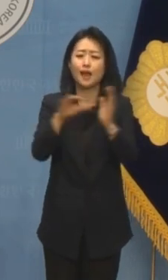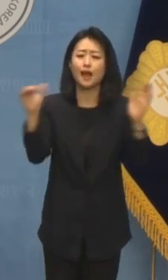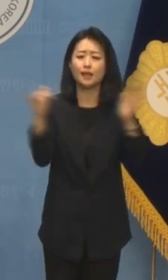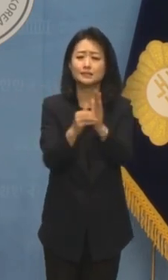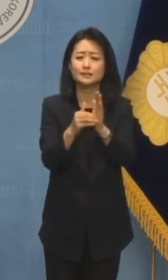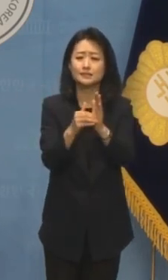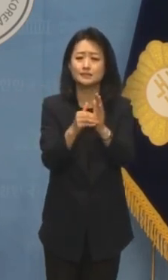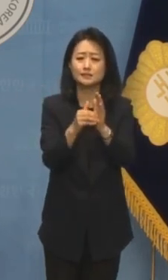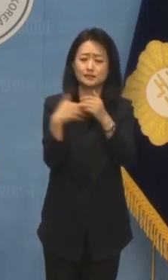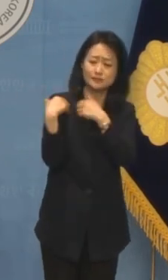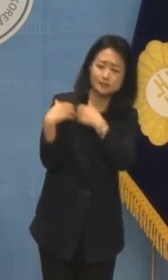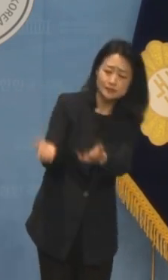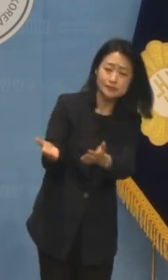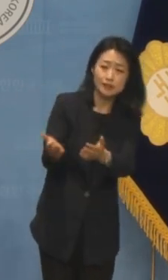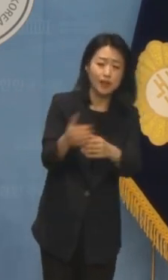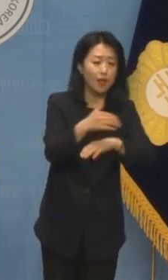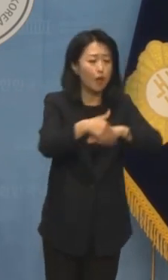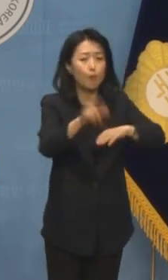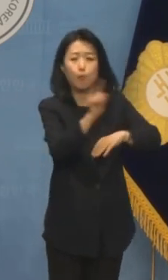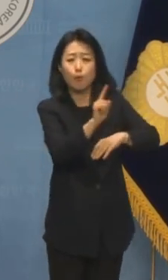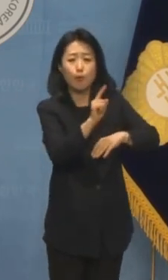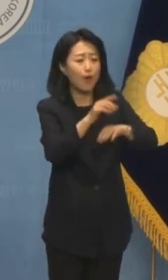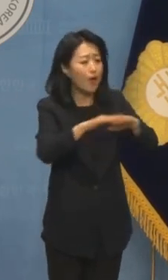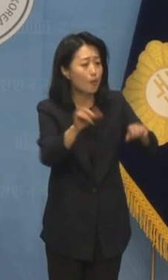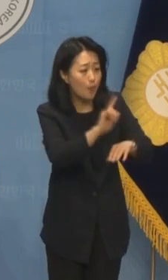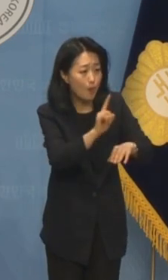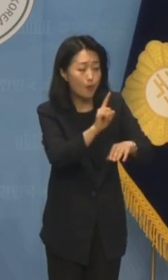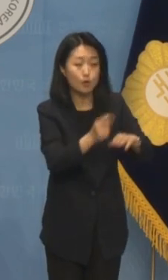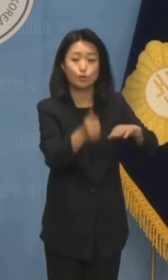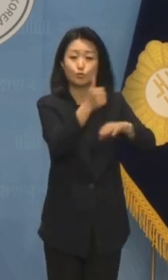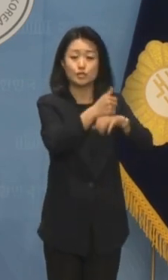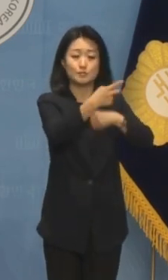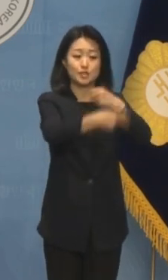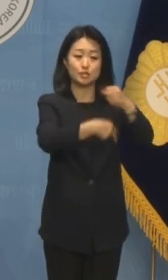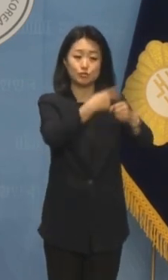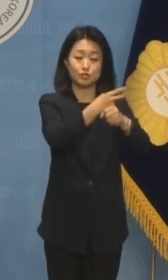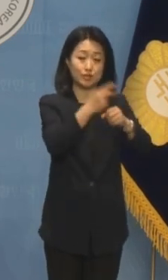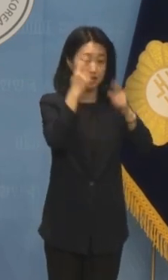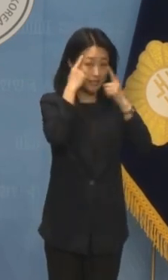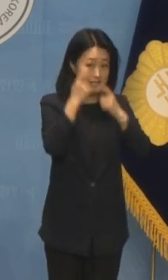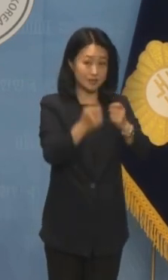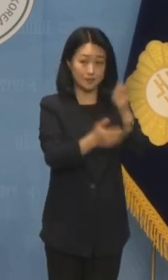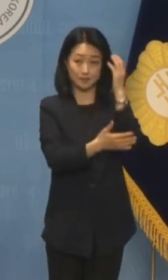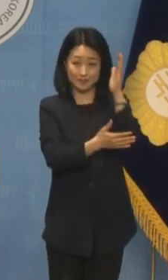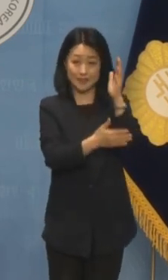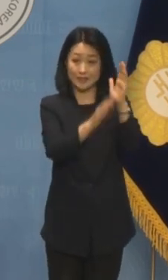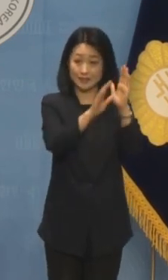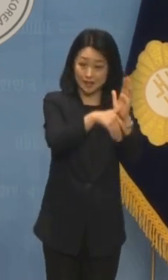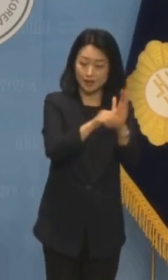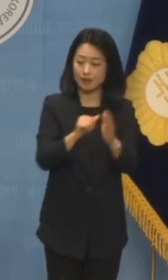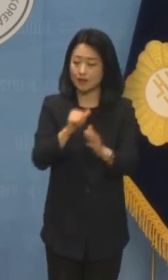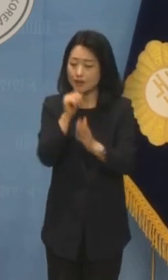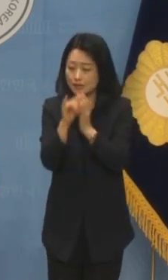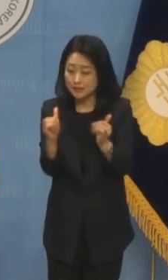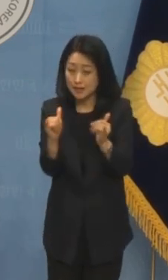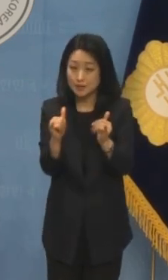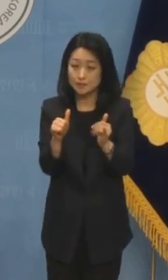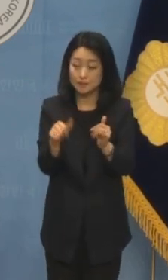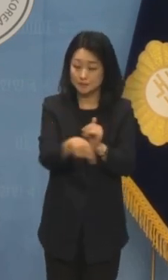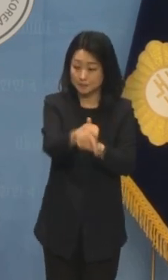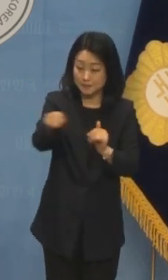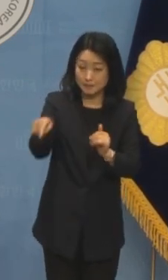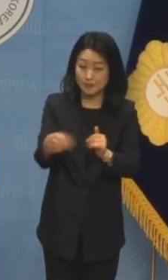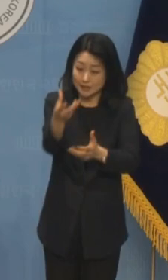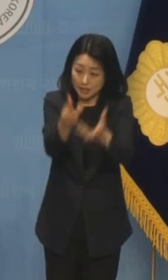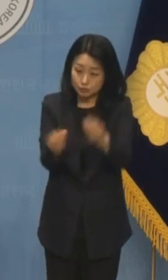있습니까? 윤석열 대통령은 취임 2주년 기자회견에서 서민 금융에 대해서는 단 한마디도